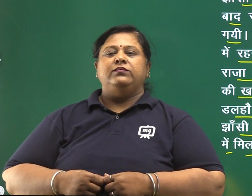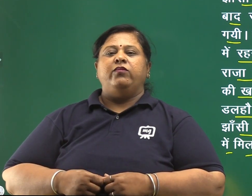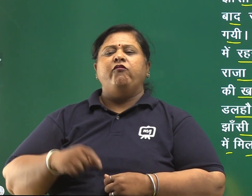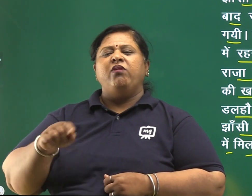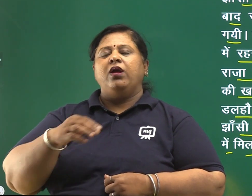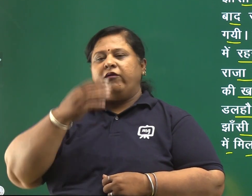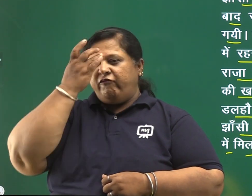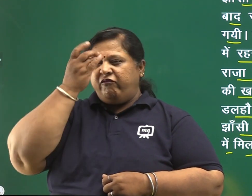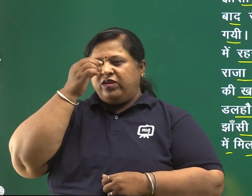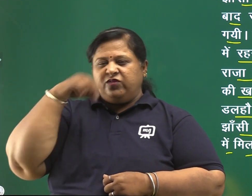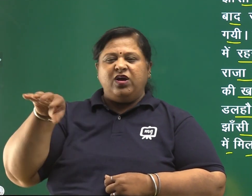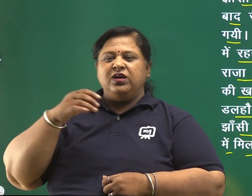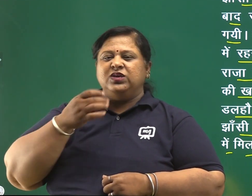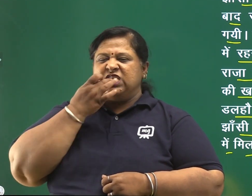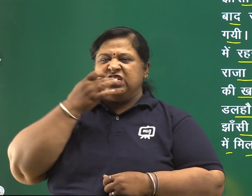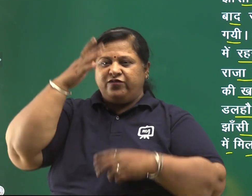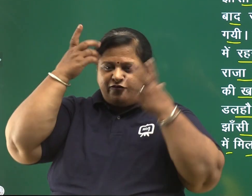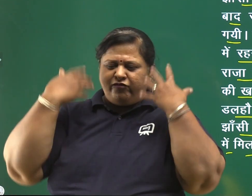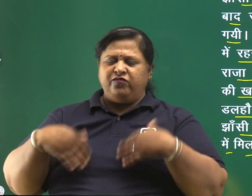वह विधवा हो गई।